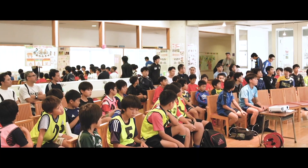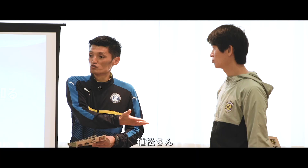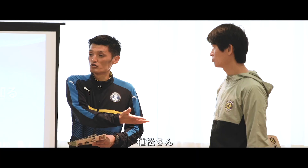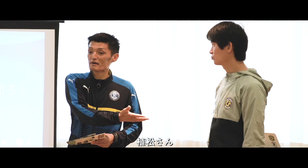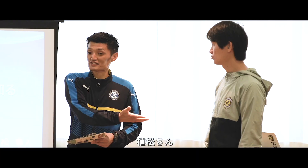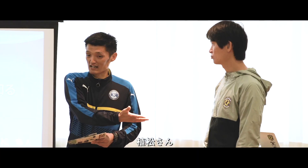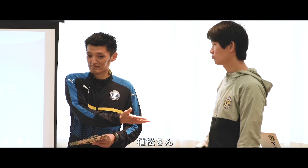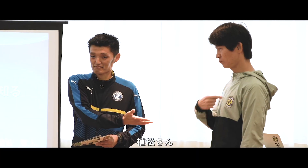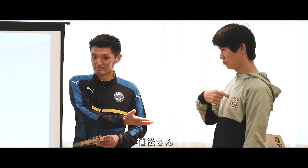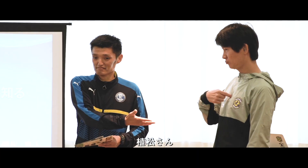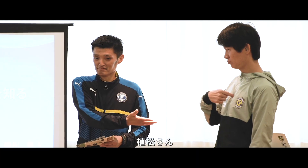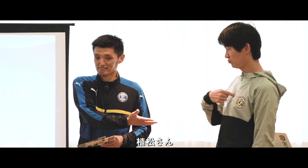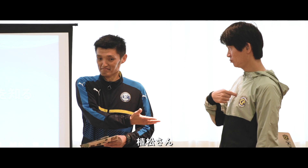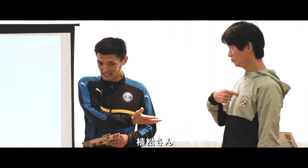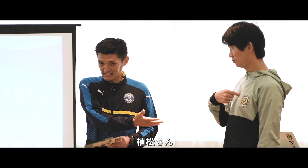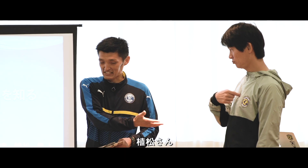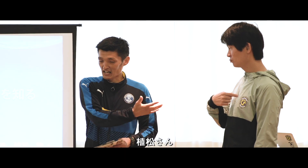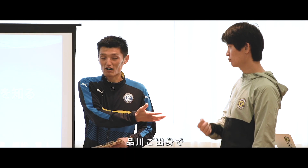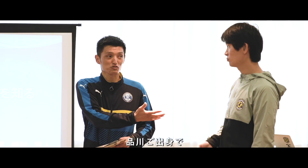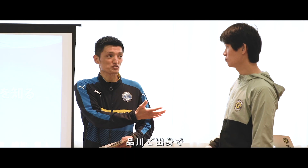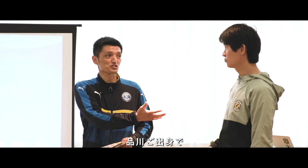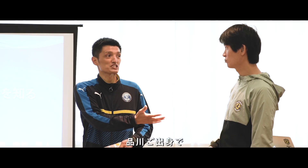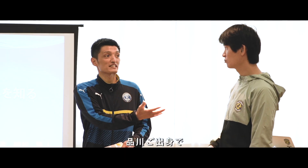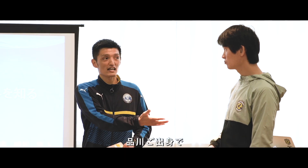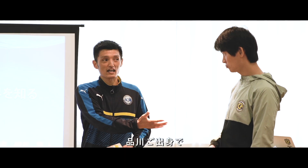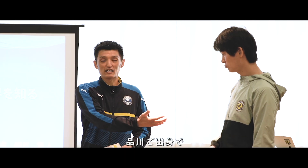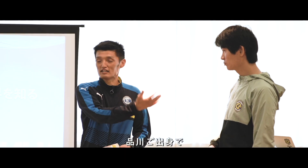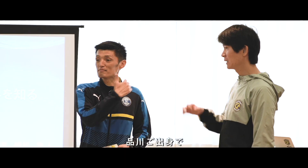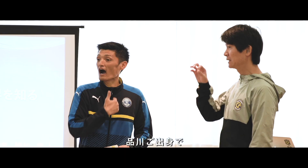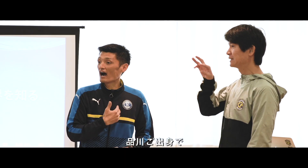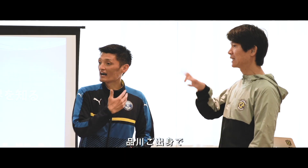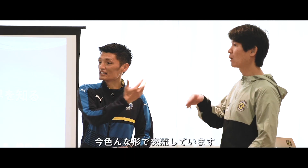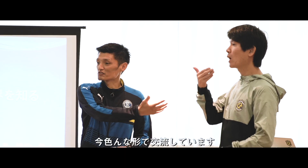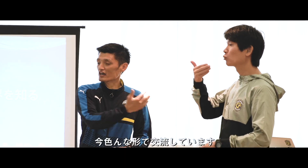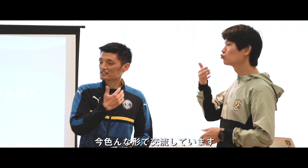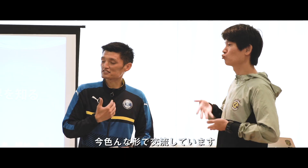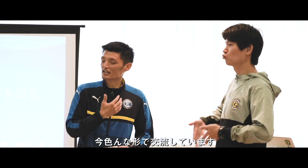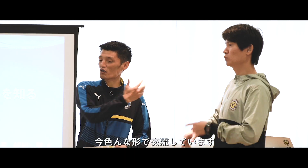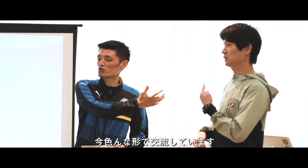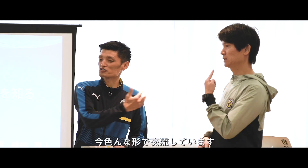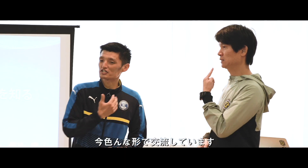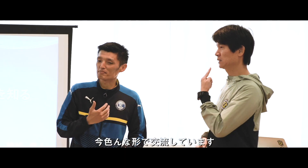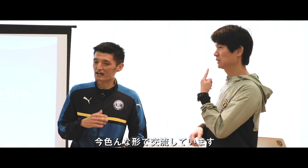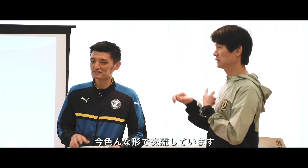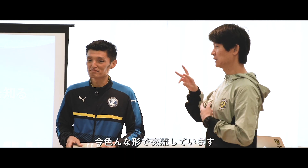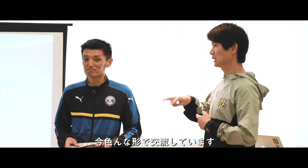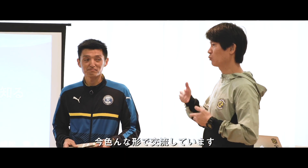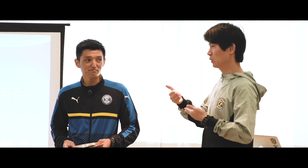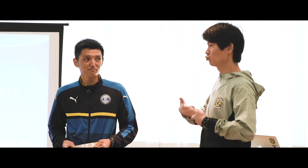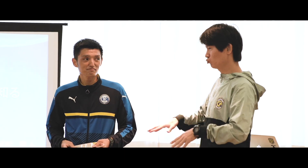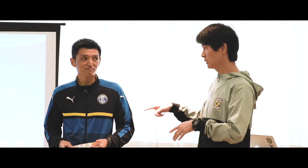上松さん、ね、品川の出身で今いろんな形で交流しています。